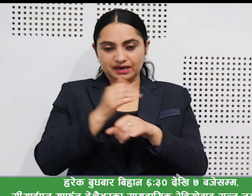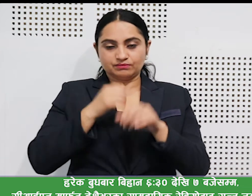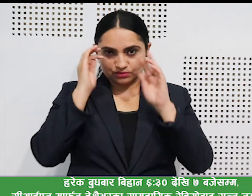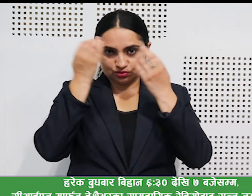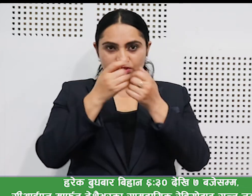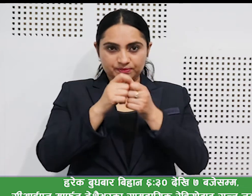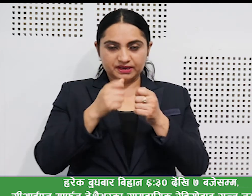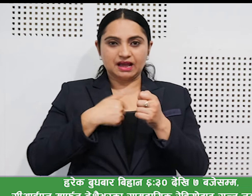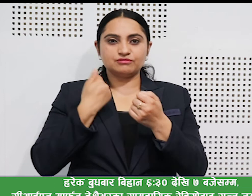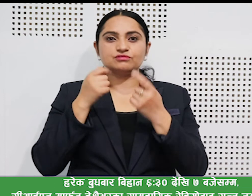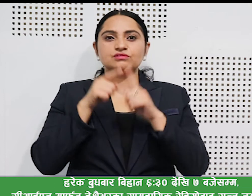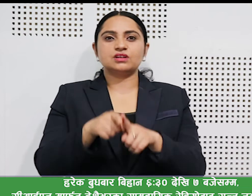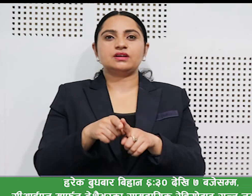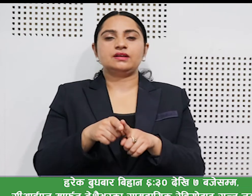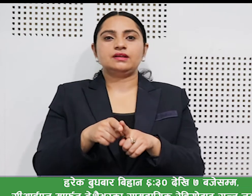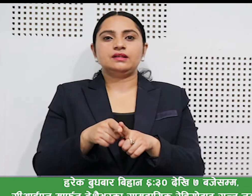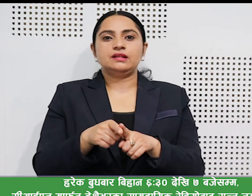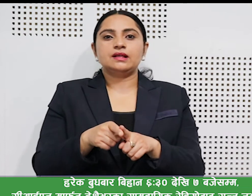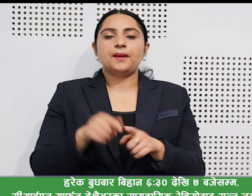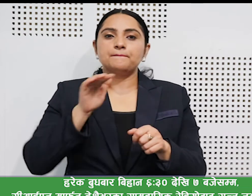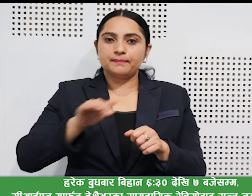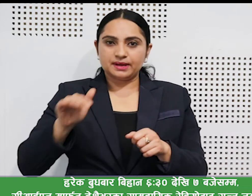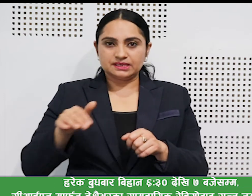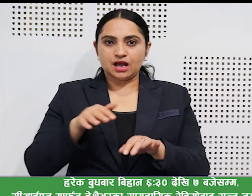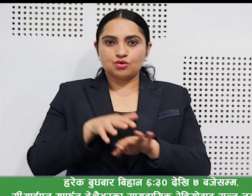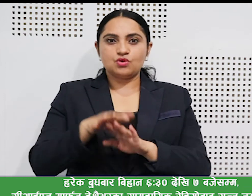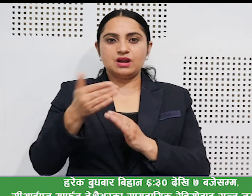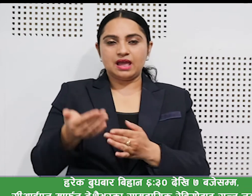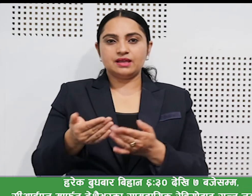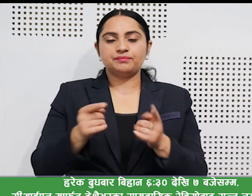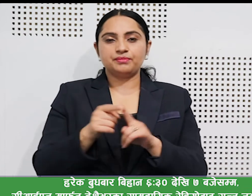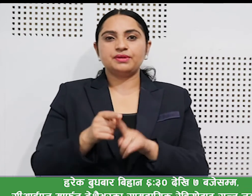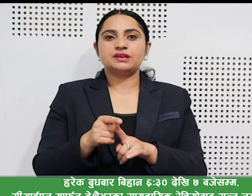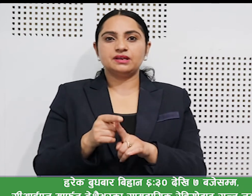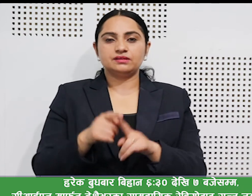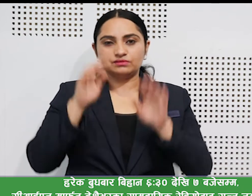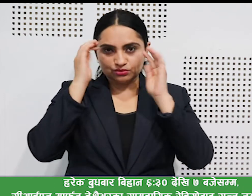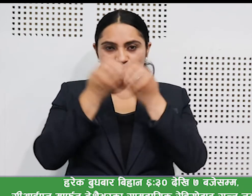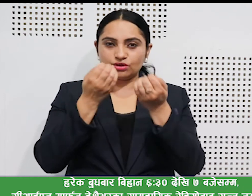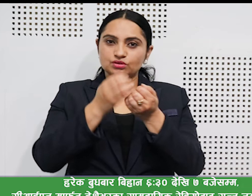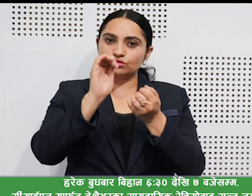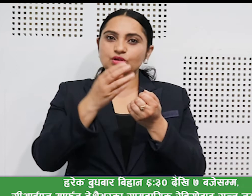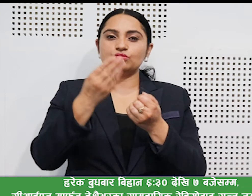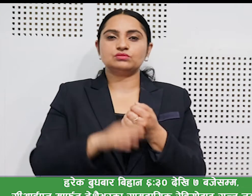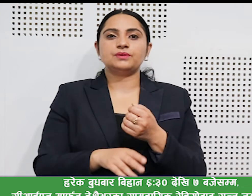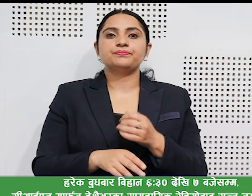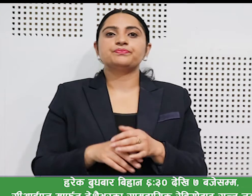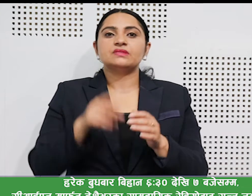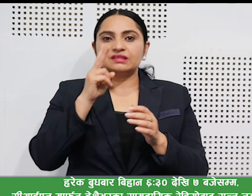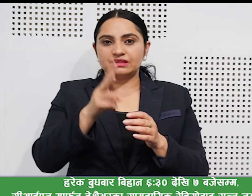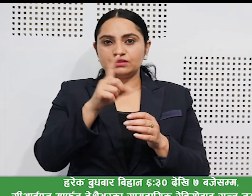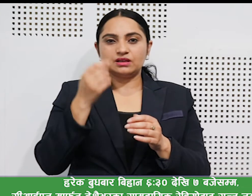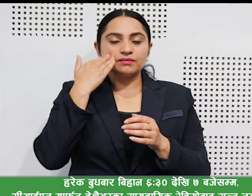आफूसँगै आफ्नो चाहिँ आश्रयमा रहेको बालबालिकाहरूलाई पनि उहाँले चाहिँ सुरक्षित गर्न सक्नुको लागि त्यो सक्षमता चाहिँ हाम्रो महिला